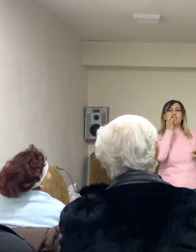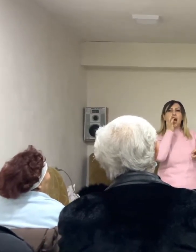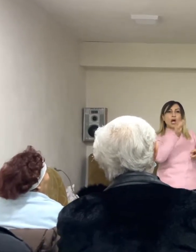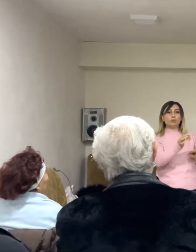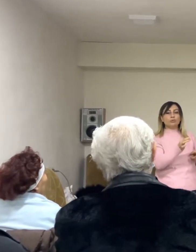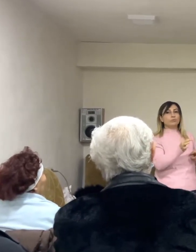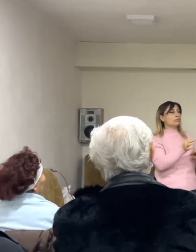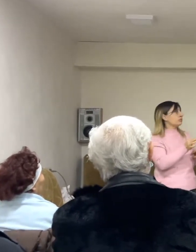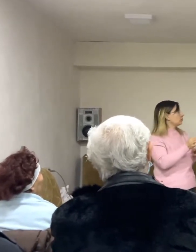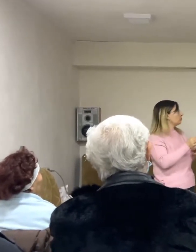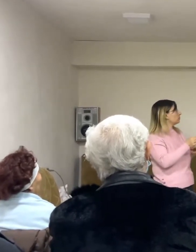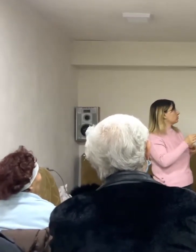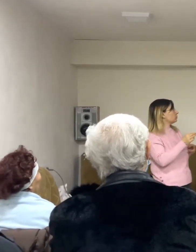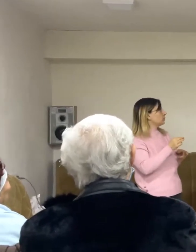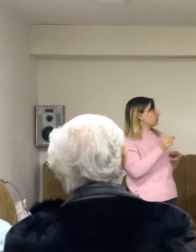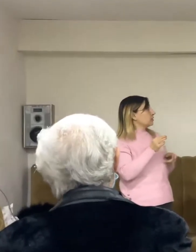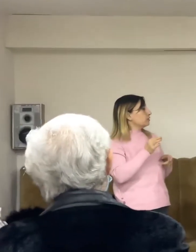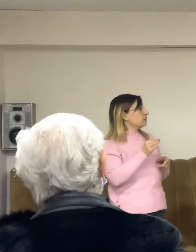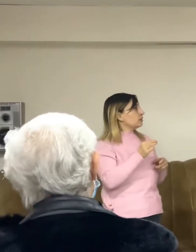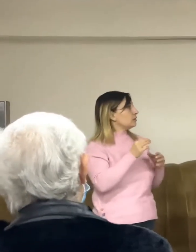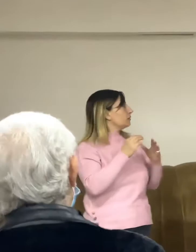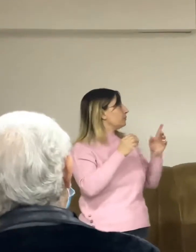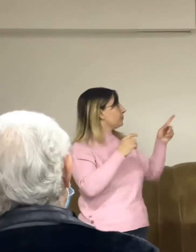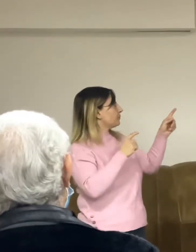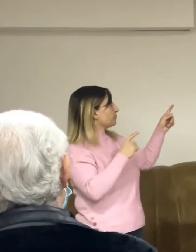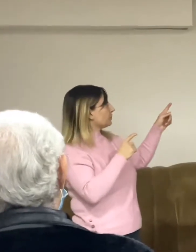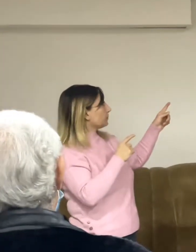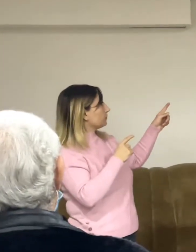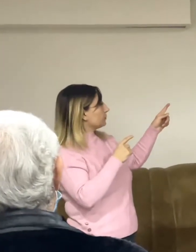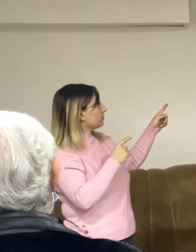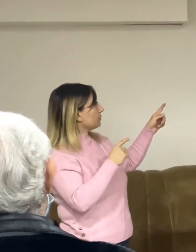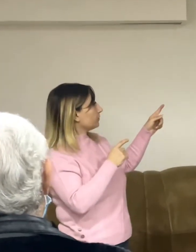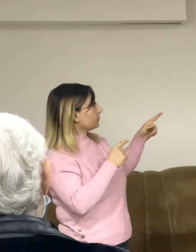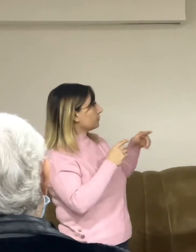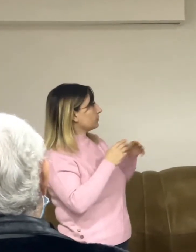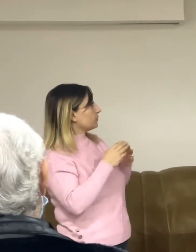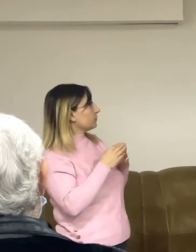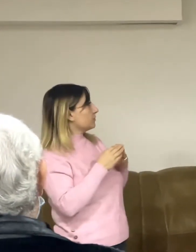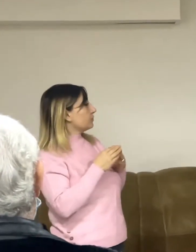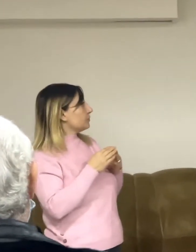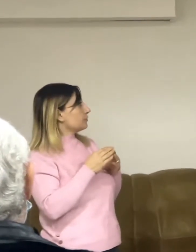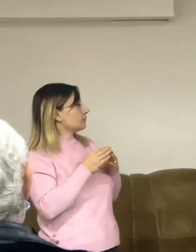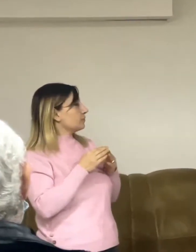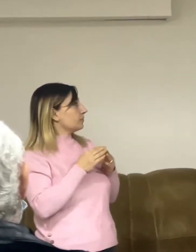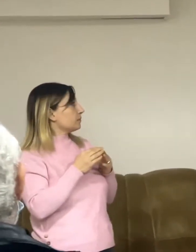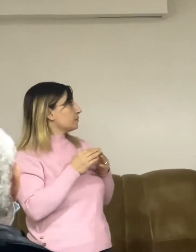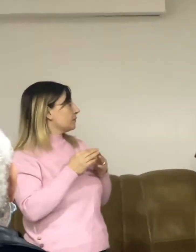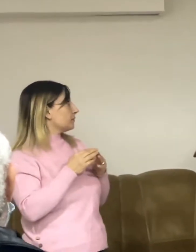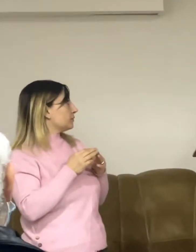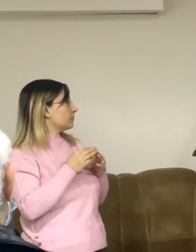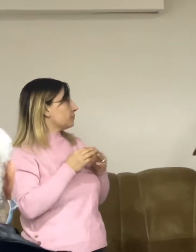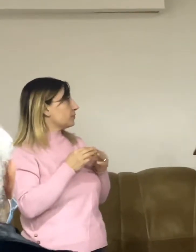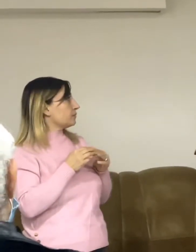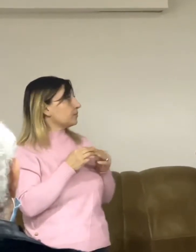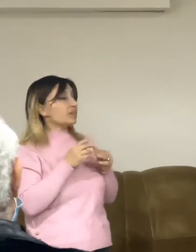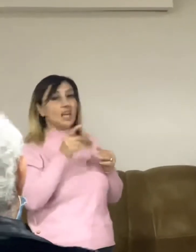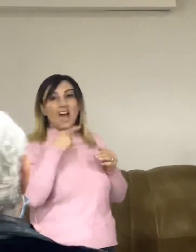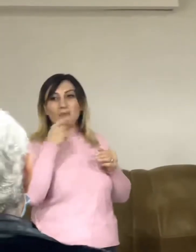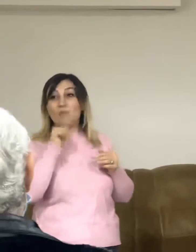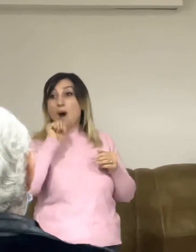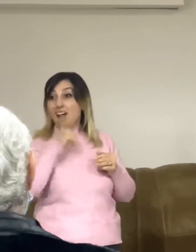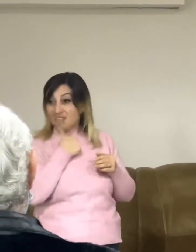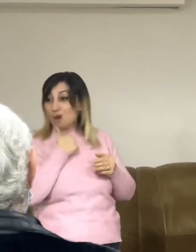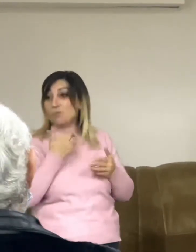Վարակույրի վրա, հաջորդ նկարը դնենք, վարակույրի վրա Ինգտականում գրված է մանրամասը, այն որ կարդալուց ալարում ենք,